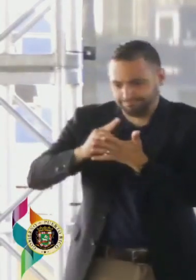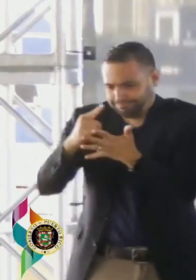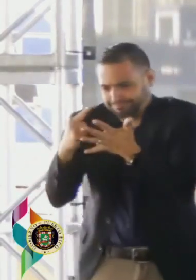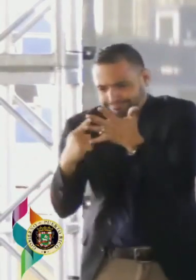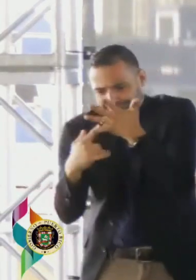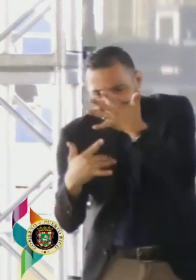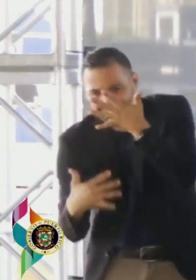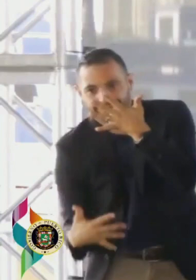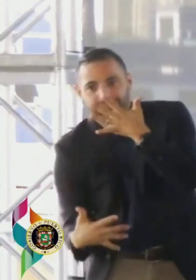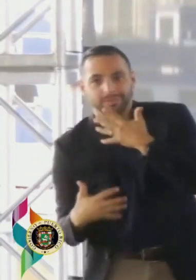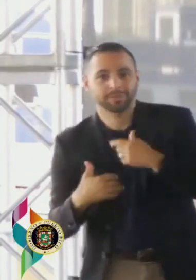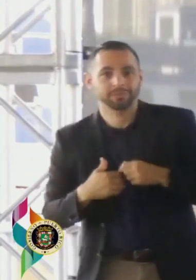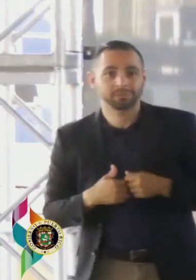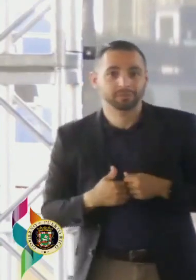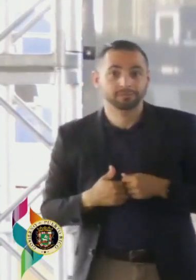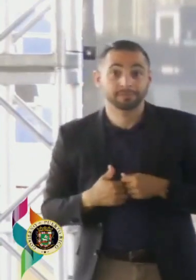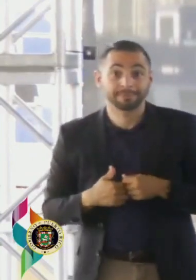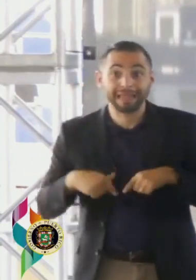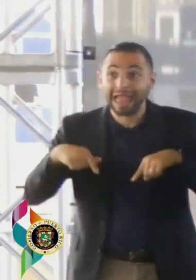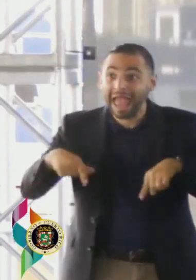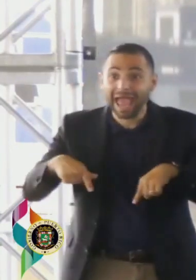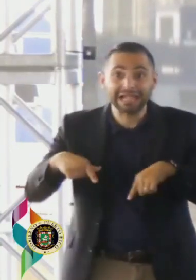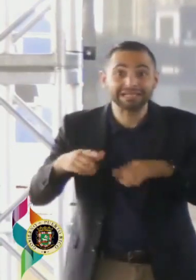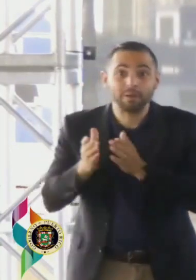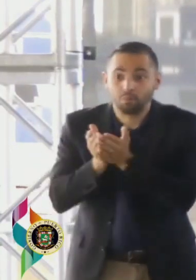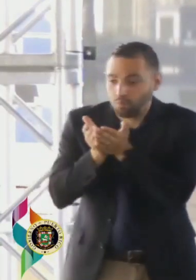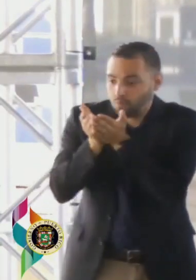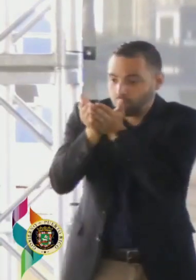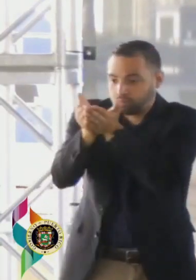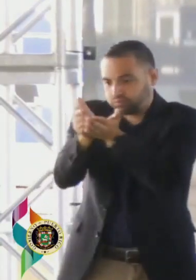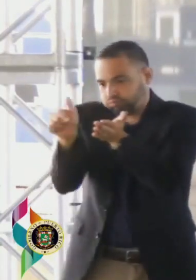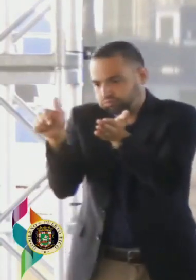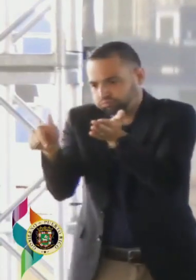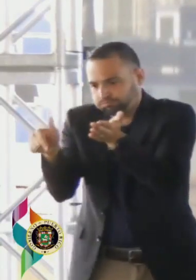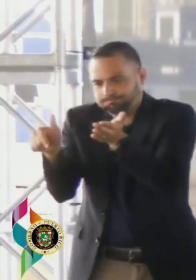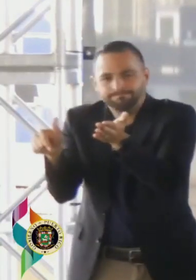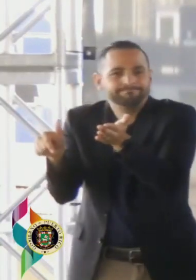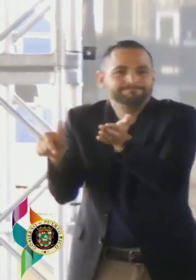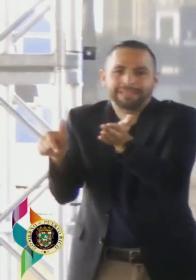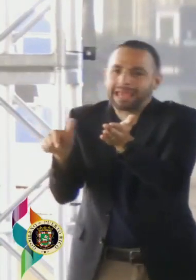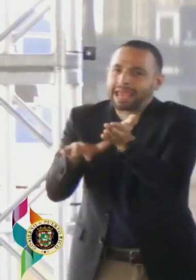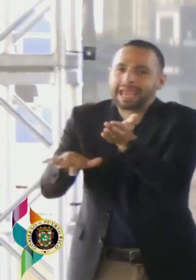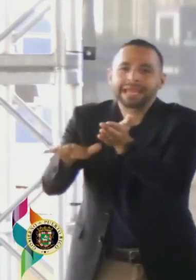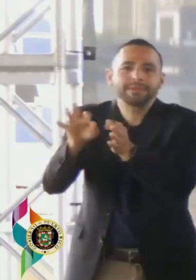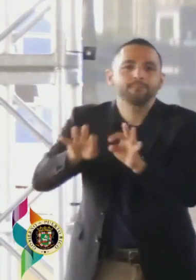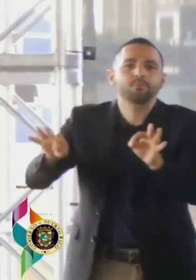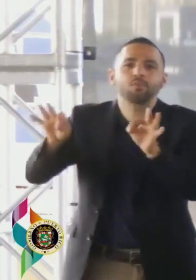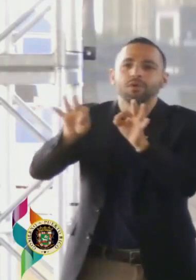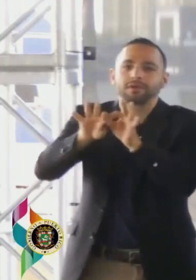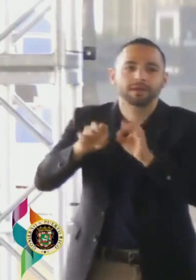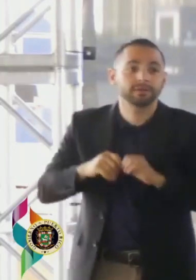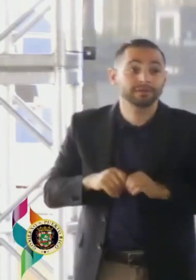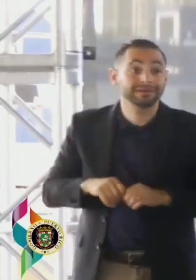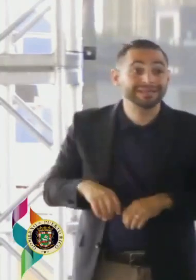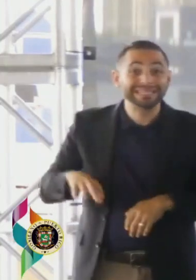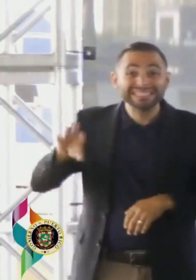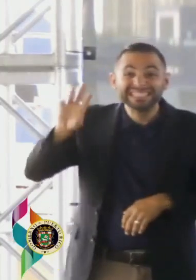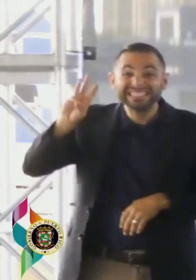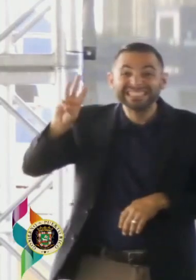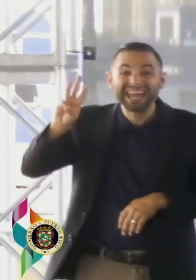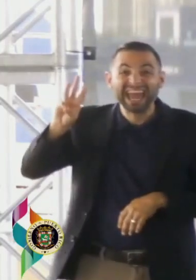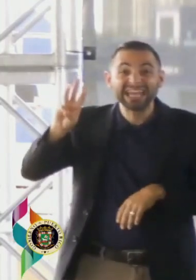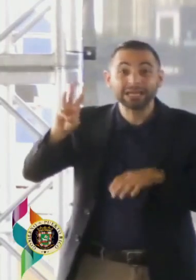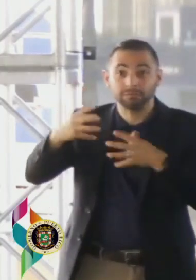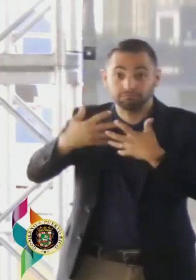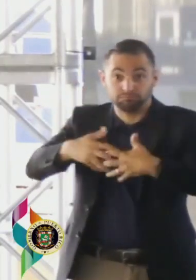e la importancia de este muelle es enorme los movimientos que se hicieron el año pasado de seis generadores